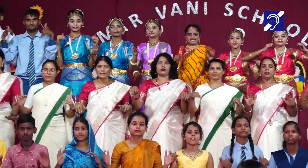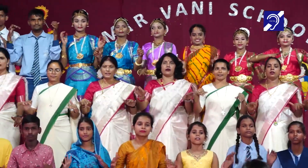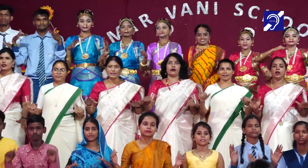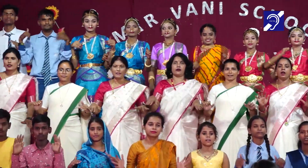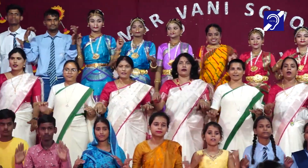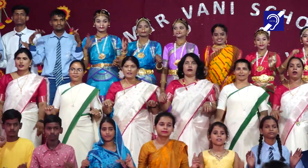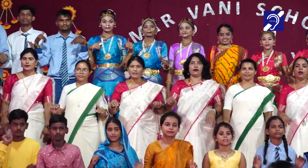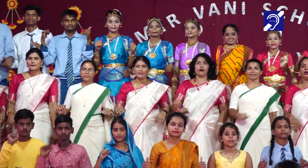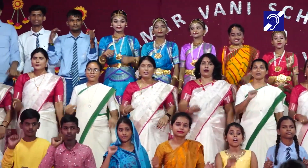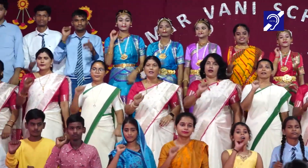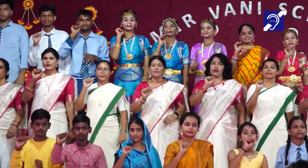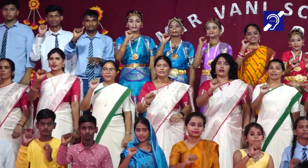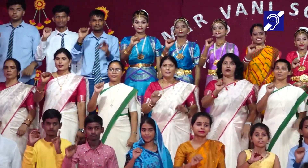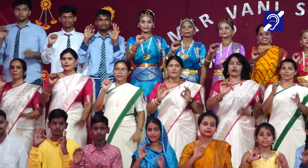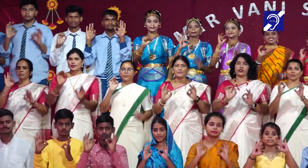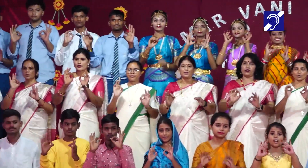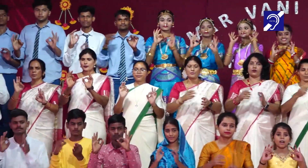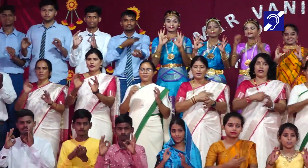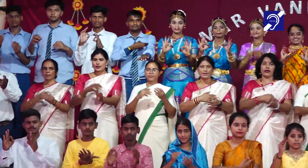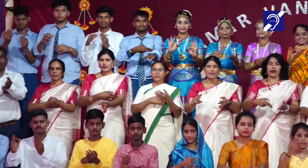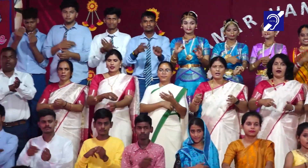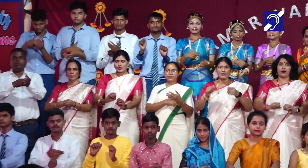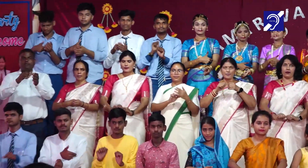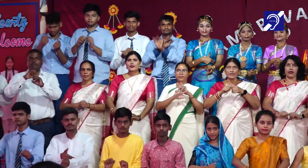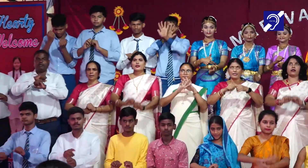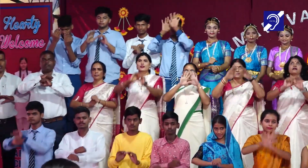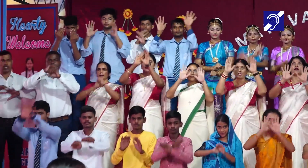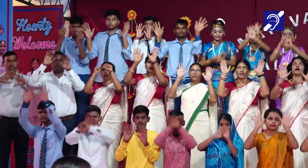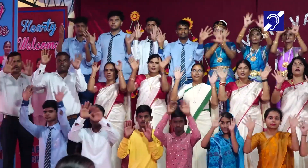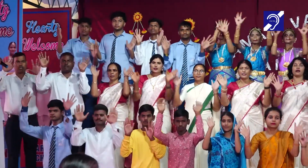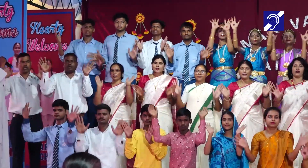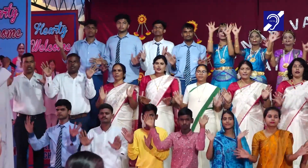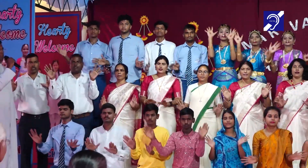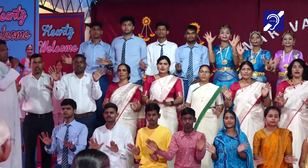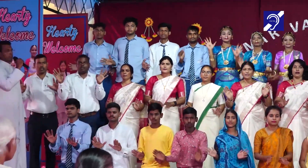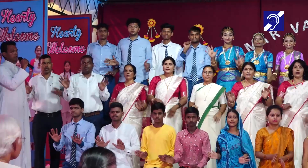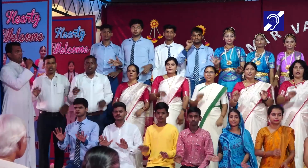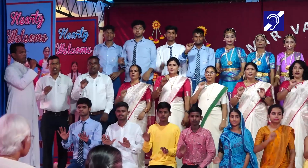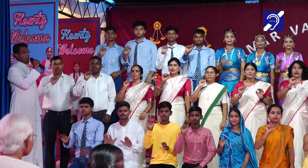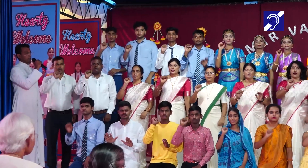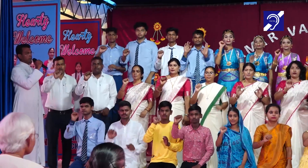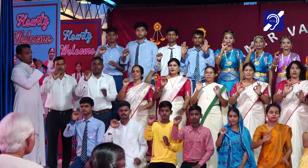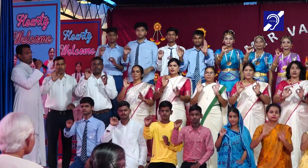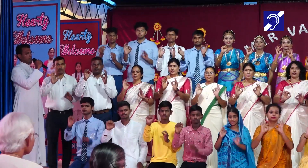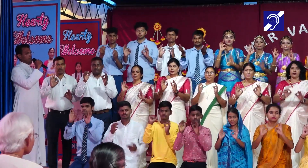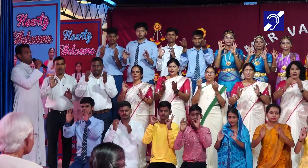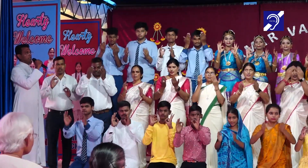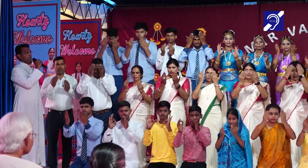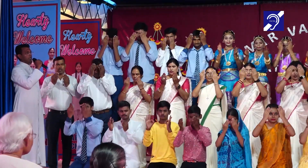तरंगा। तब शुभ नामे जागे तब शुभ